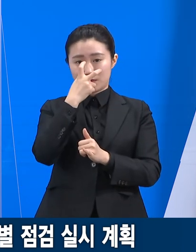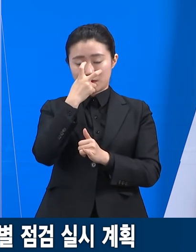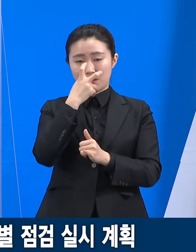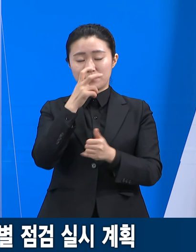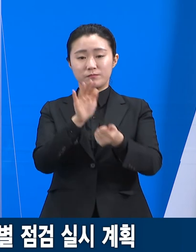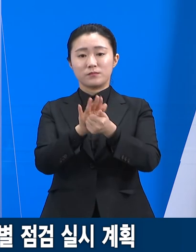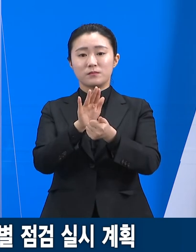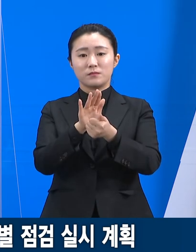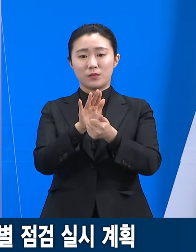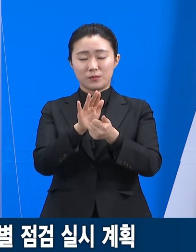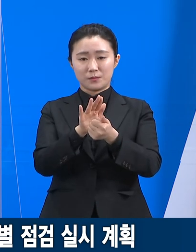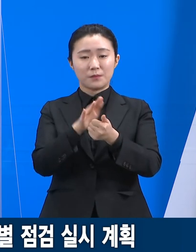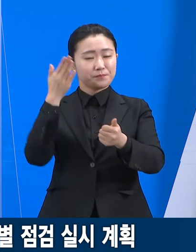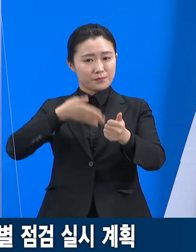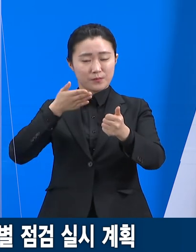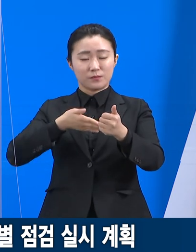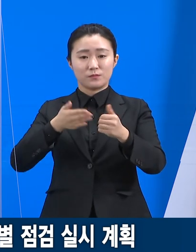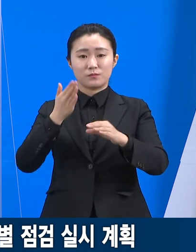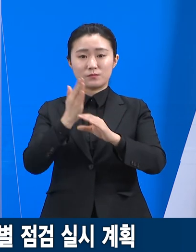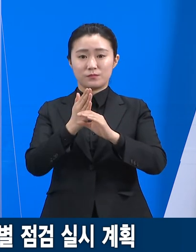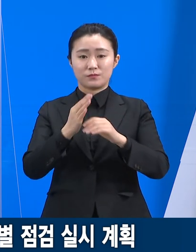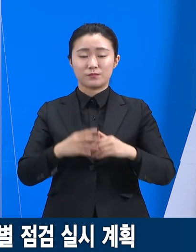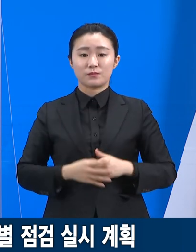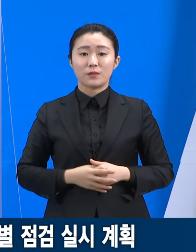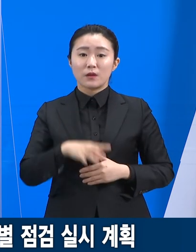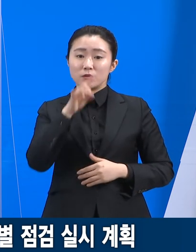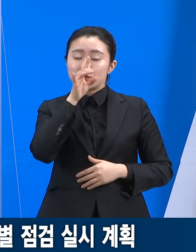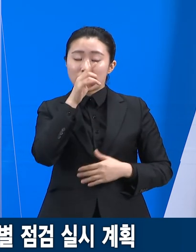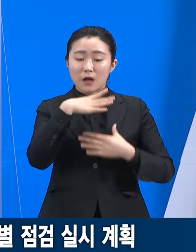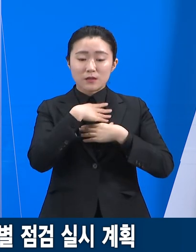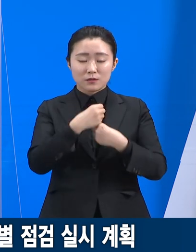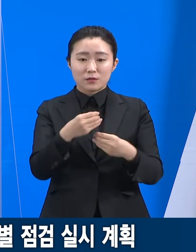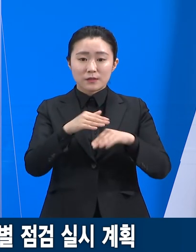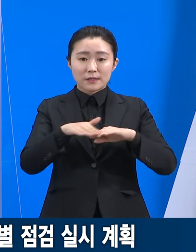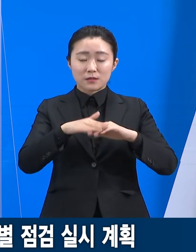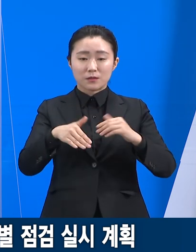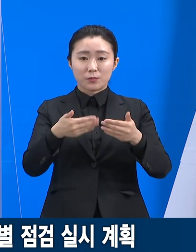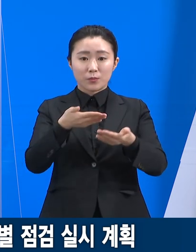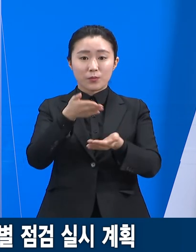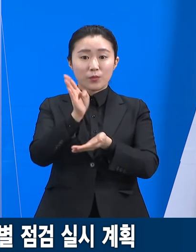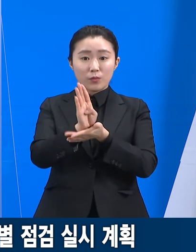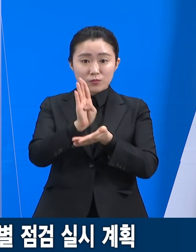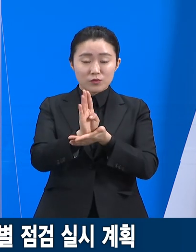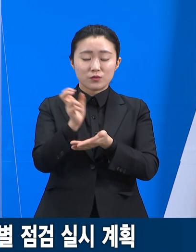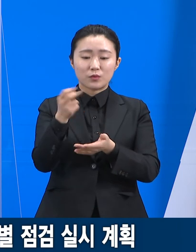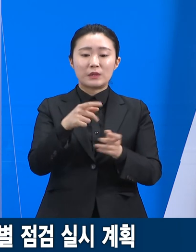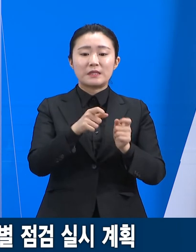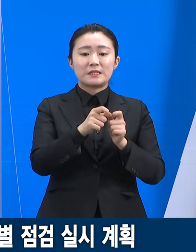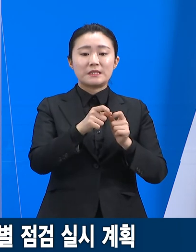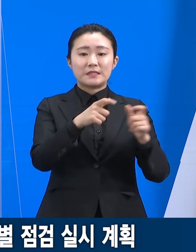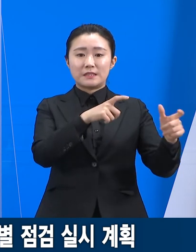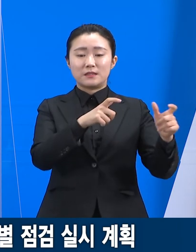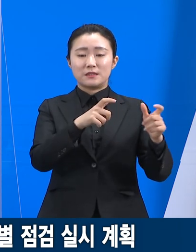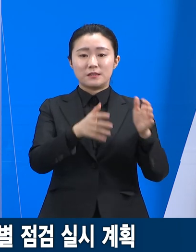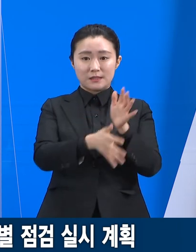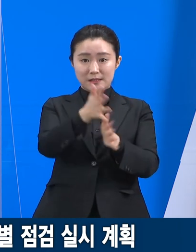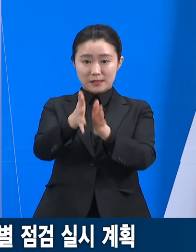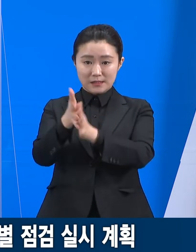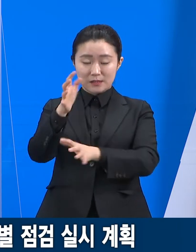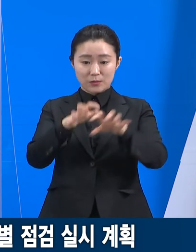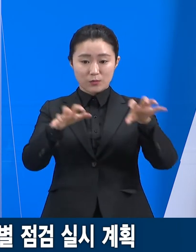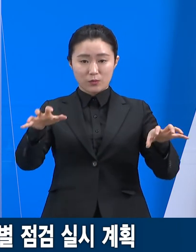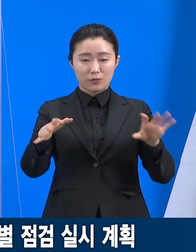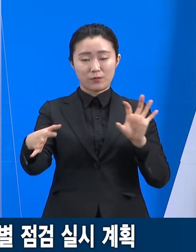경기도는 관련 중앙부처, 중앙안전대책본부, 시군보건소와 유기적으로 협력하여 외국인 고용 사업장